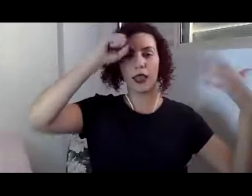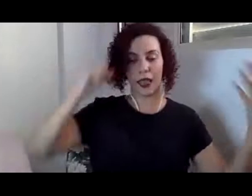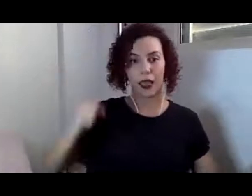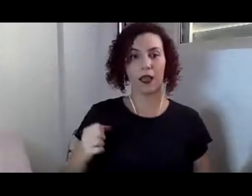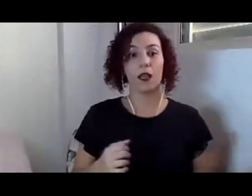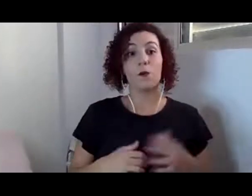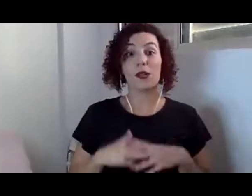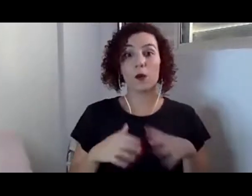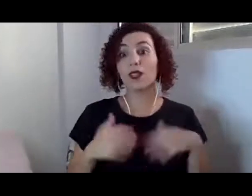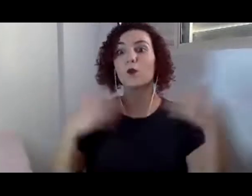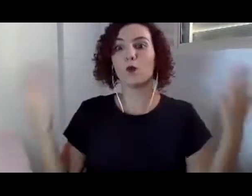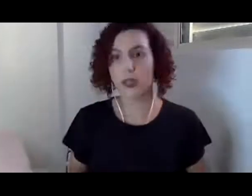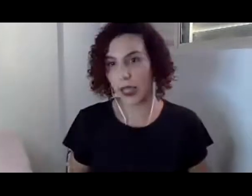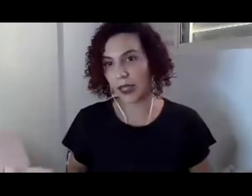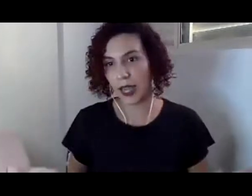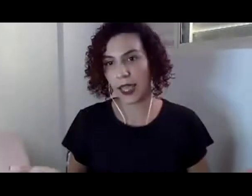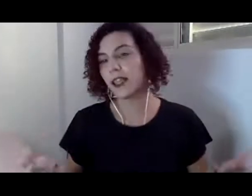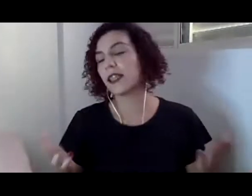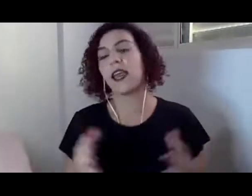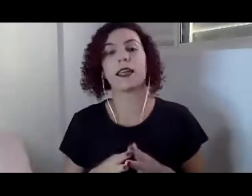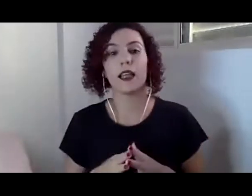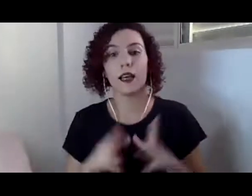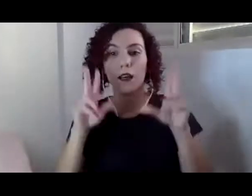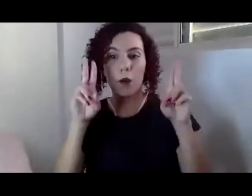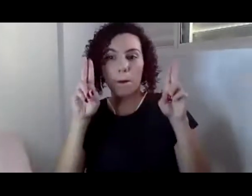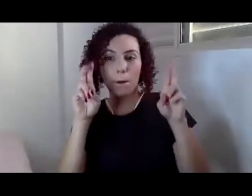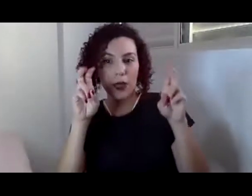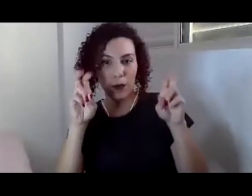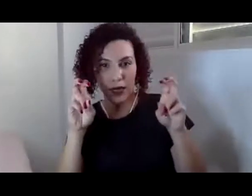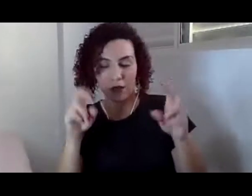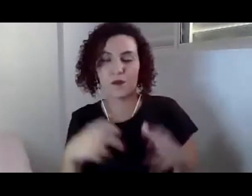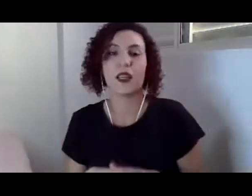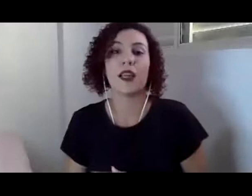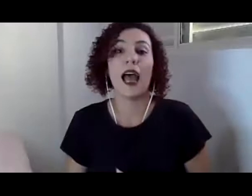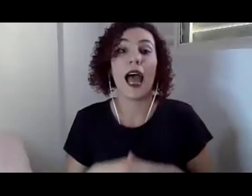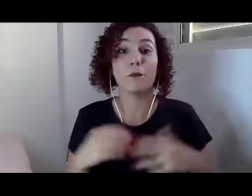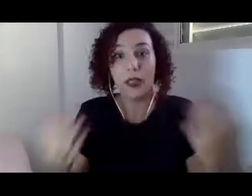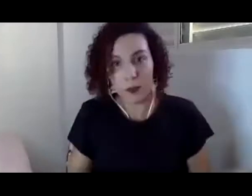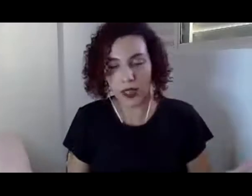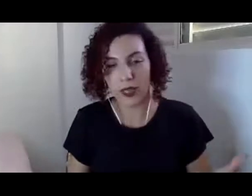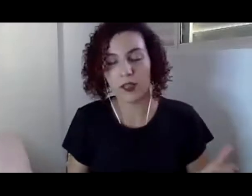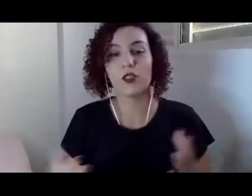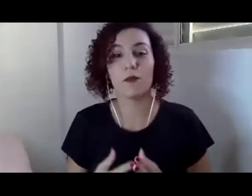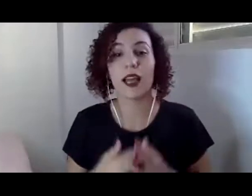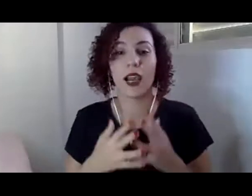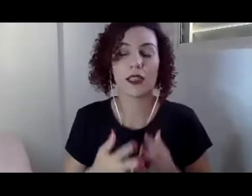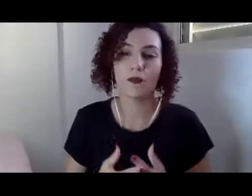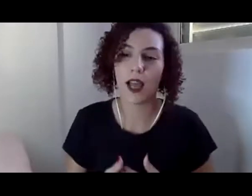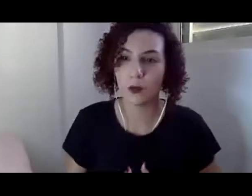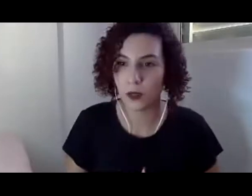de aprender. Mas e quando eu não sei, né? Que é aquela mímica. A mímica